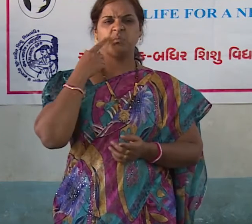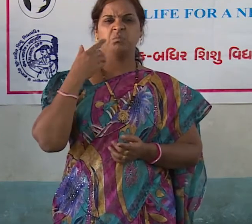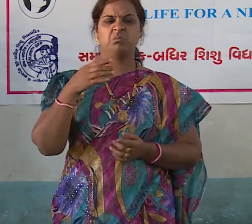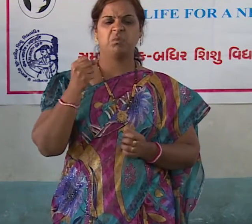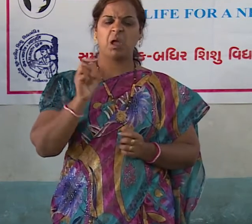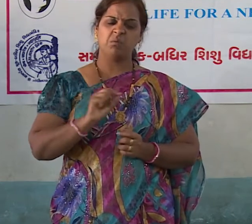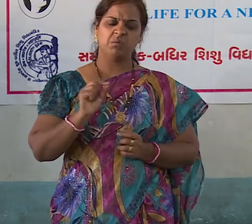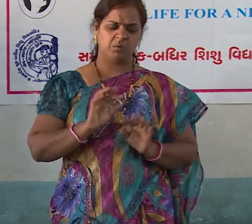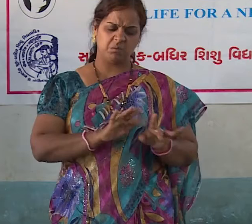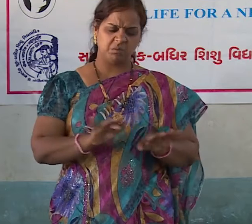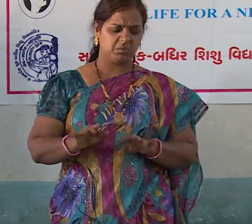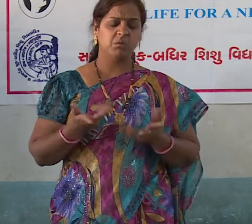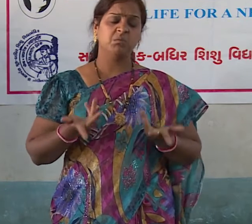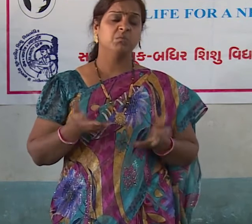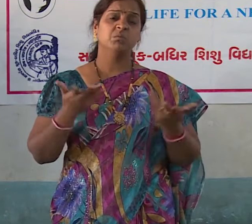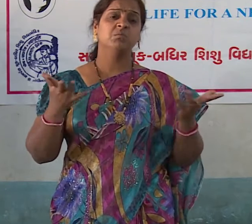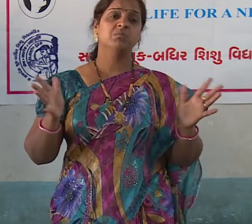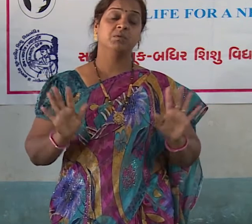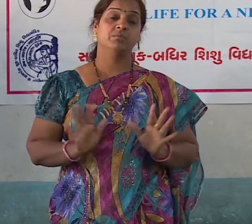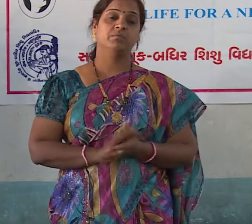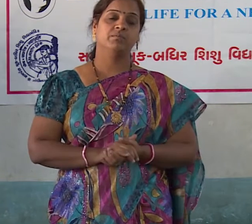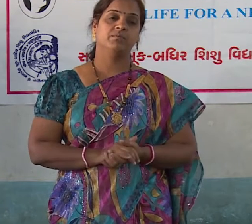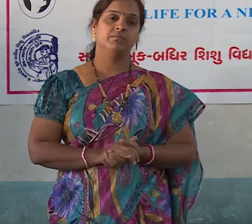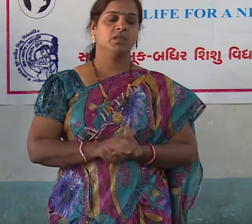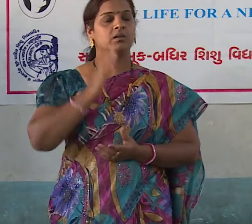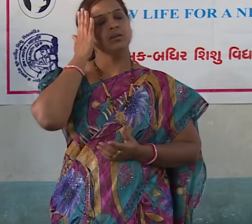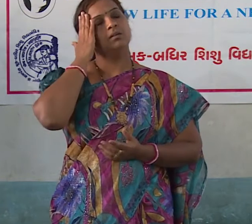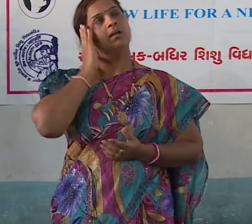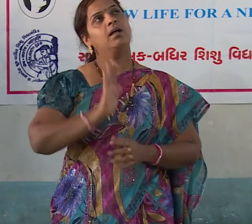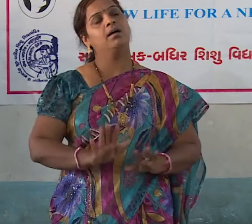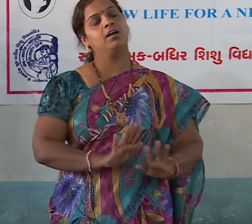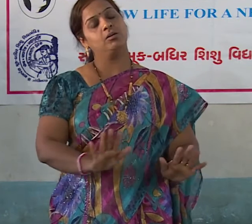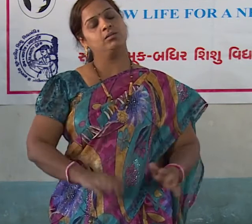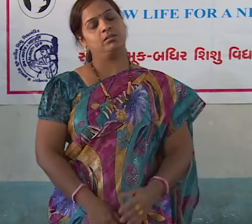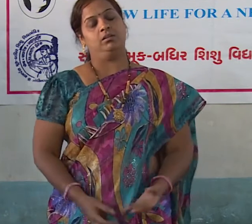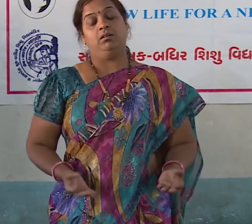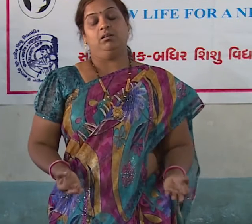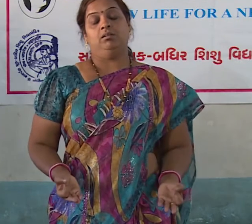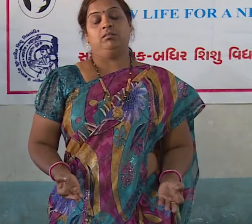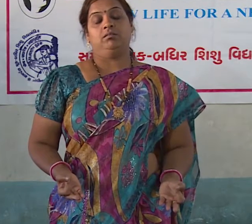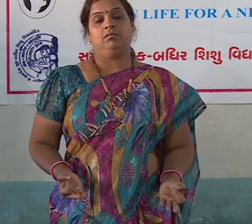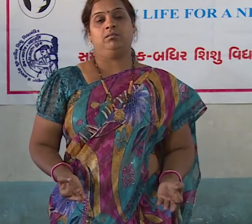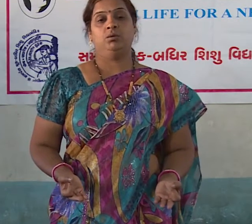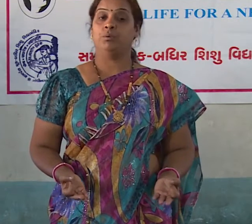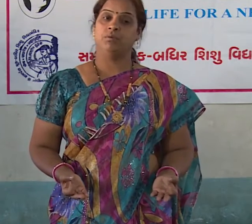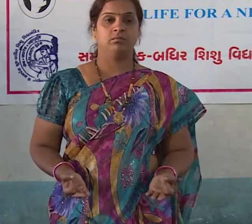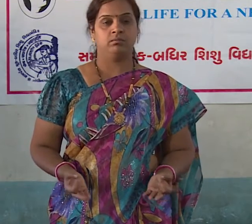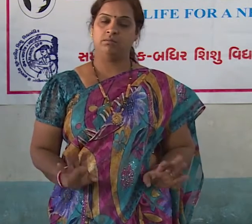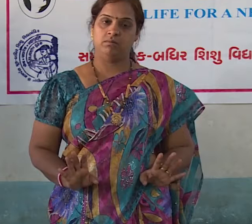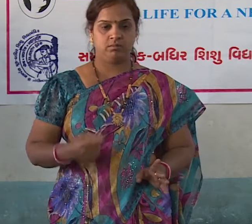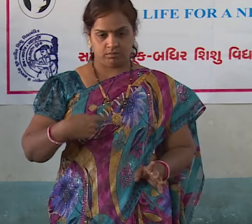है, लेकिन वो फ्री होकर के मेडिटेशन रूम में चला गया, योग रूम में